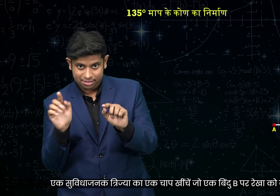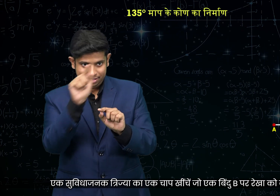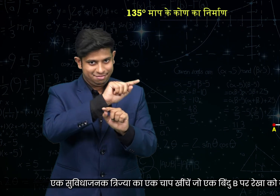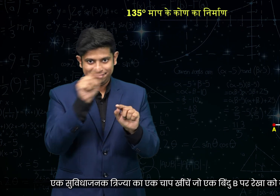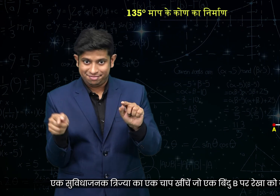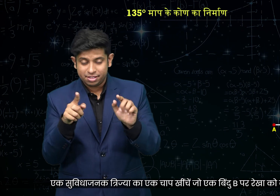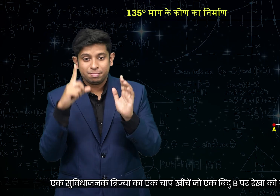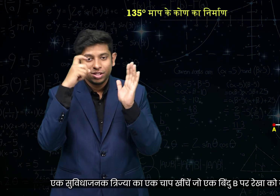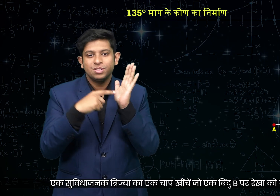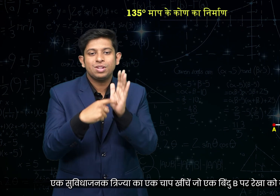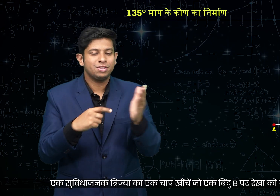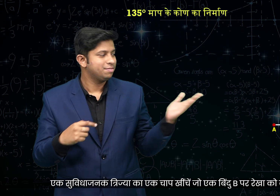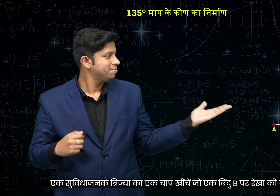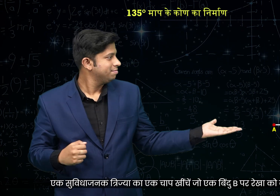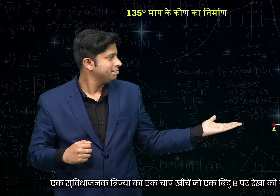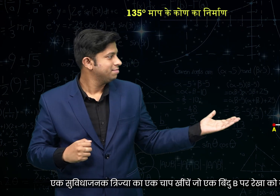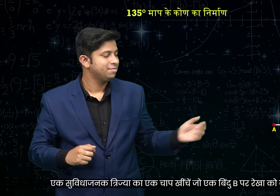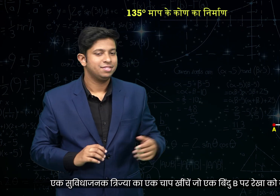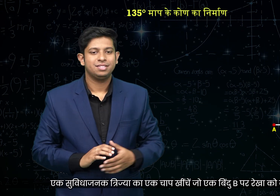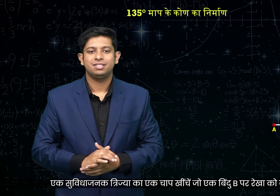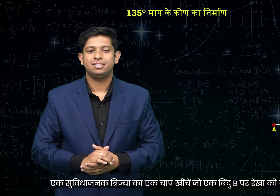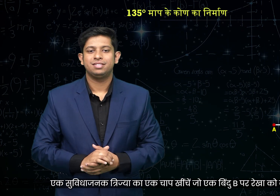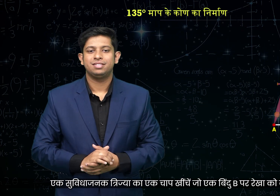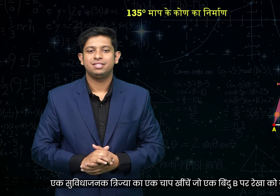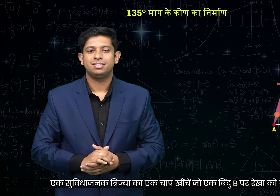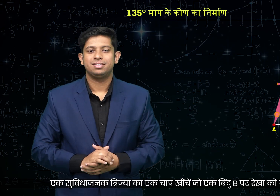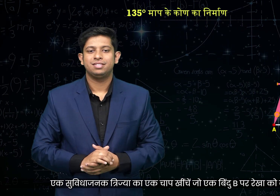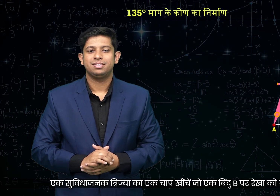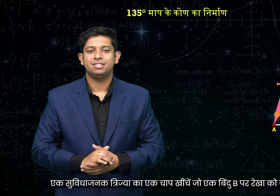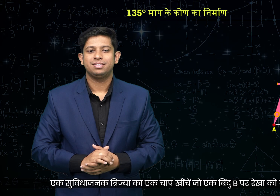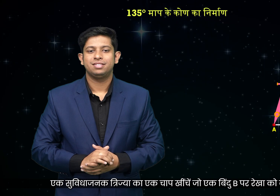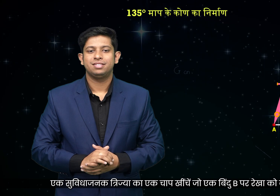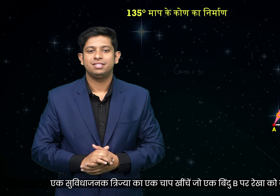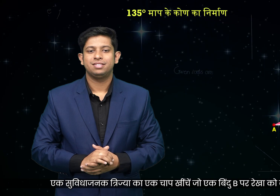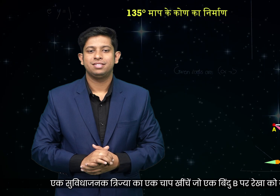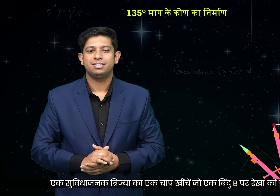एक चाप खींचे जो एक बिंदु B पर रेखा को काटता है।